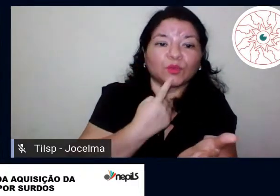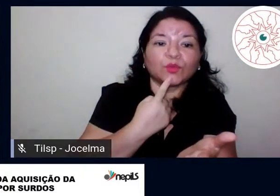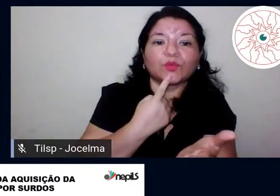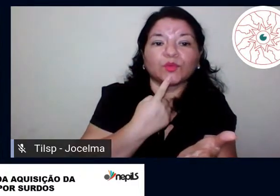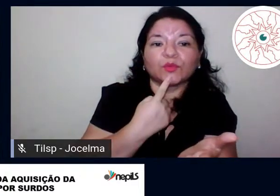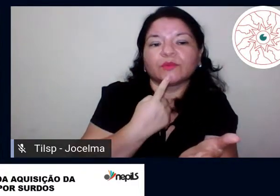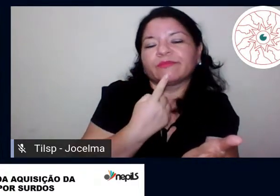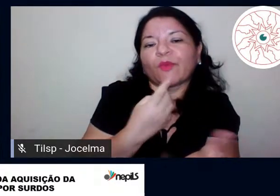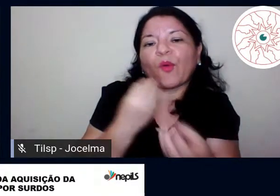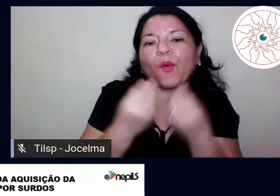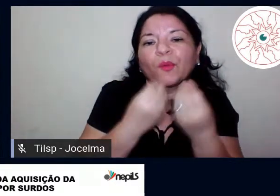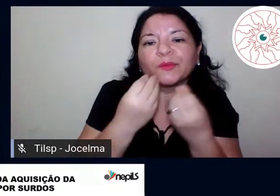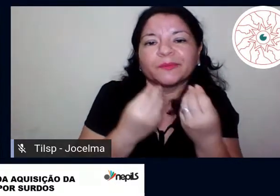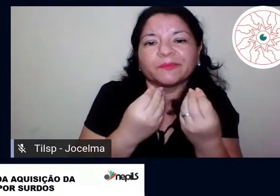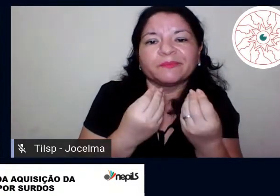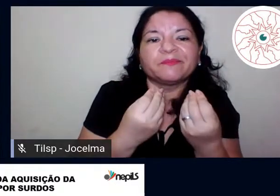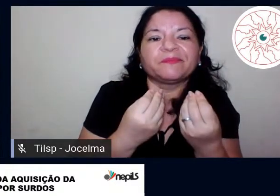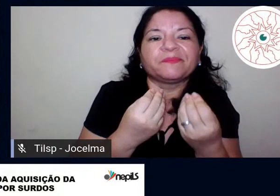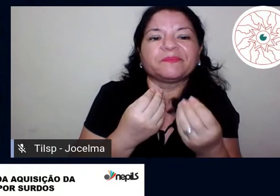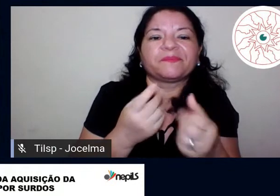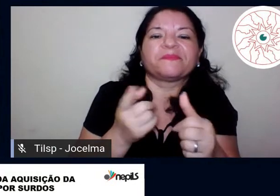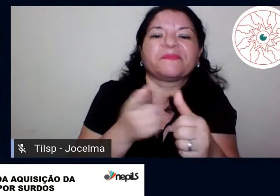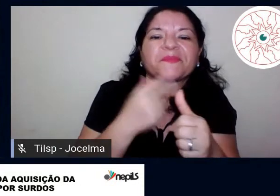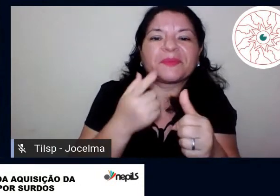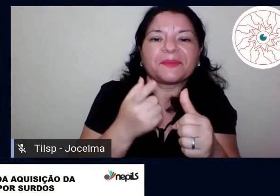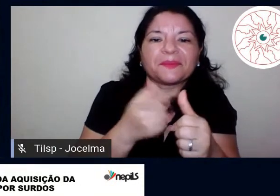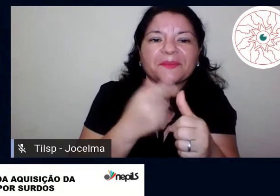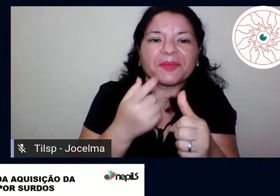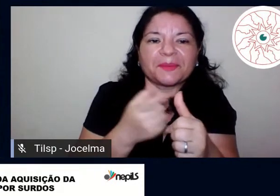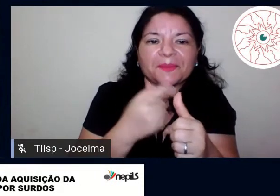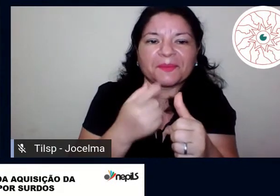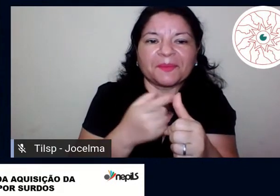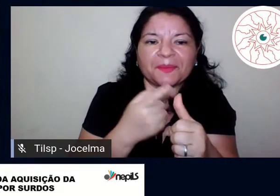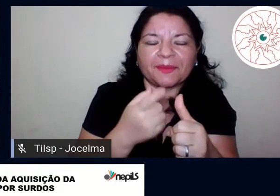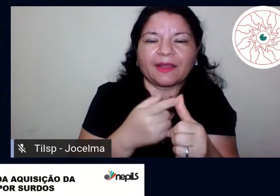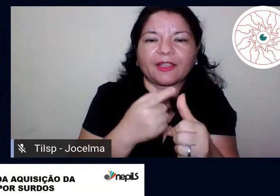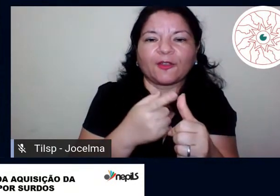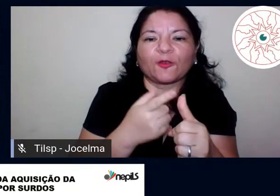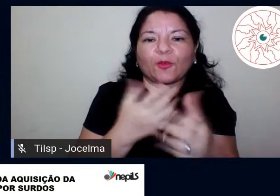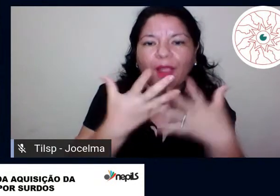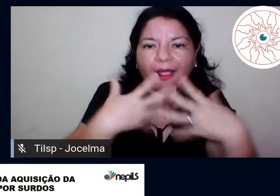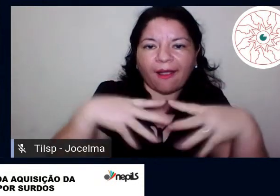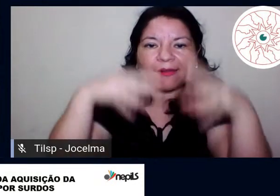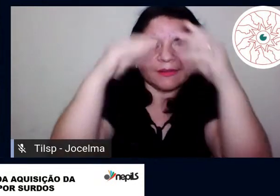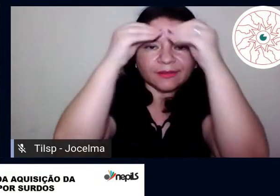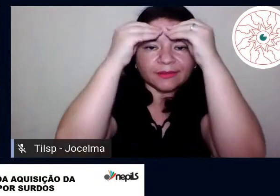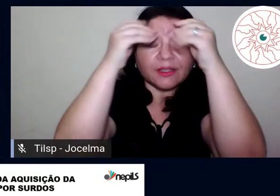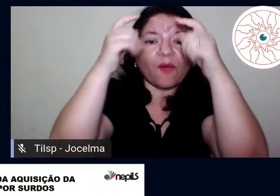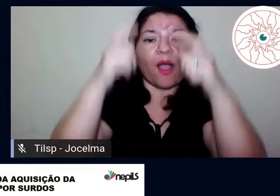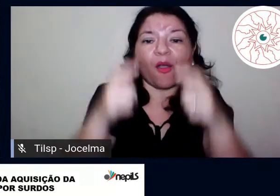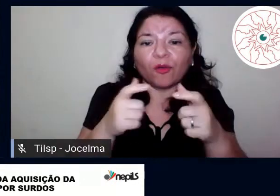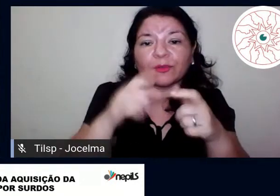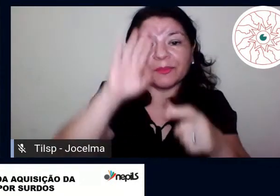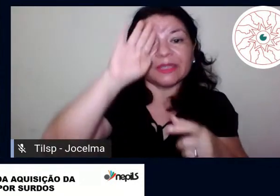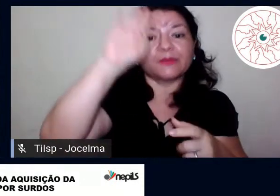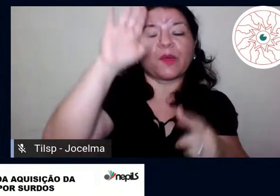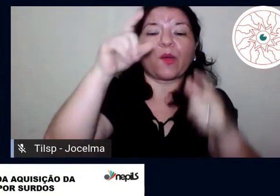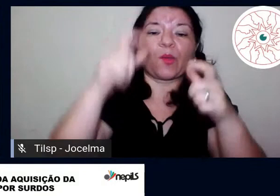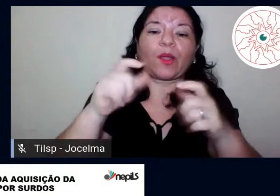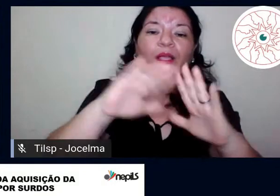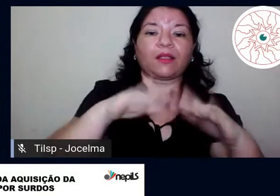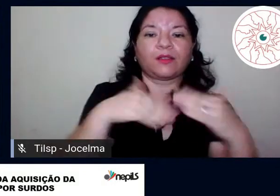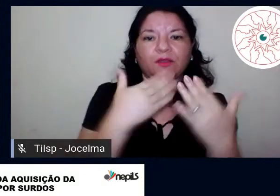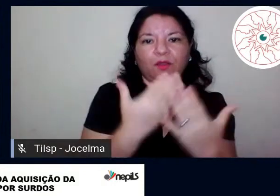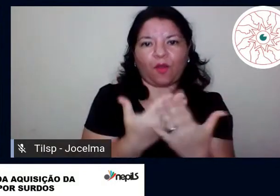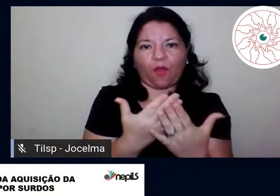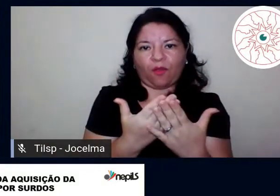ele ele eh a primeira primeiro passo de aquisição mesmo que ele vai fazer uma aquisição da LDAS na escola é de uma modalidade